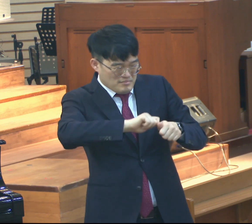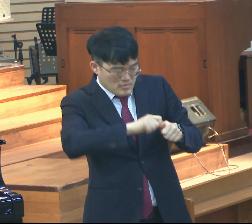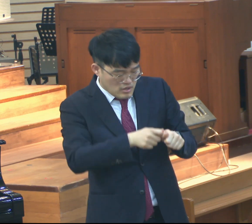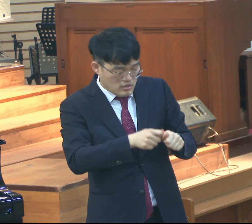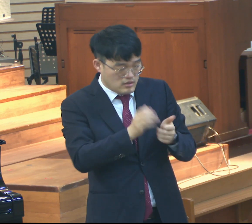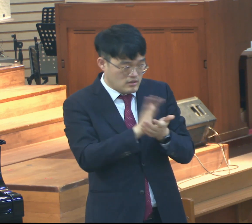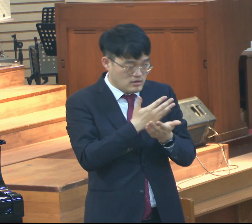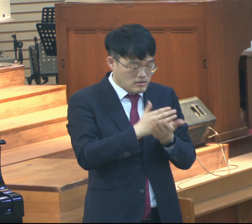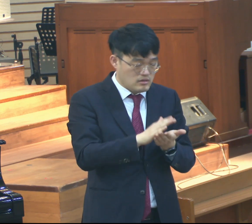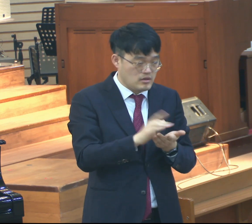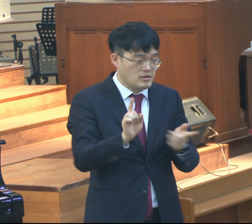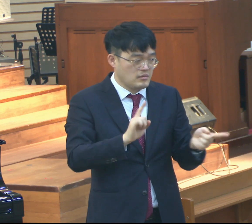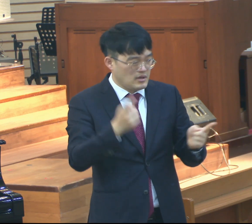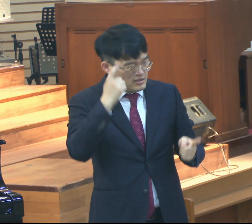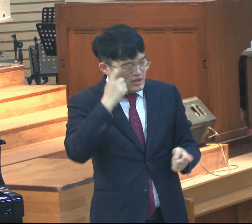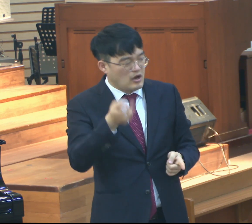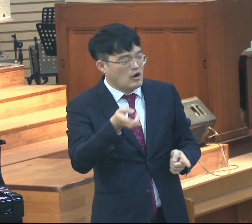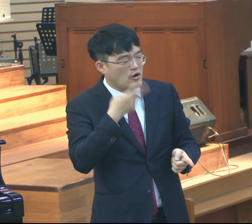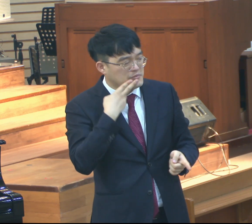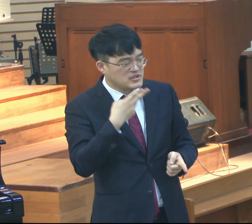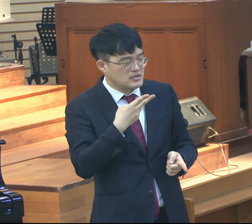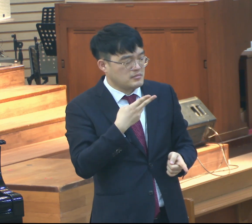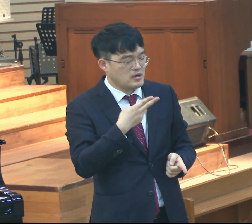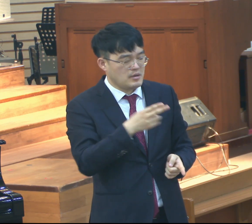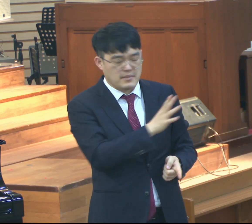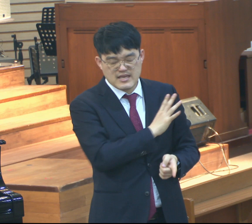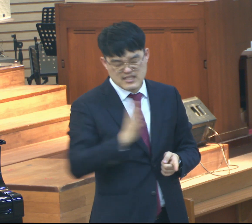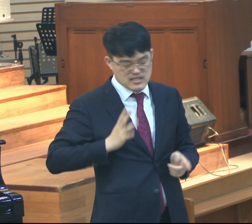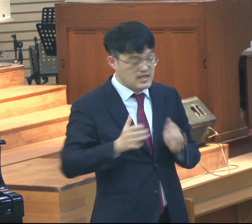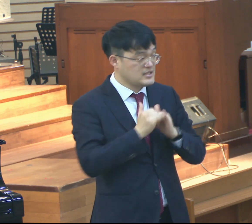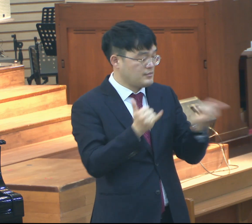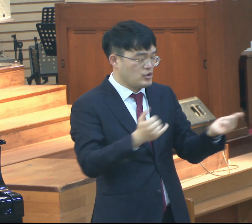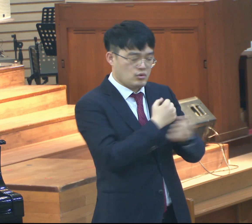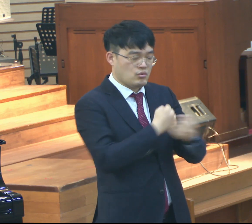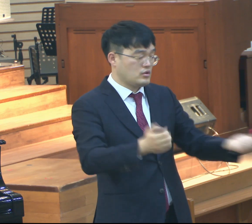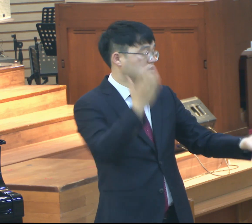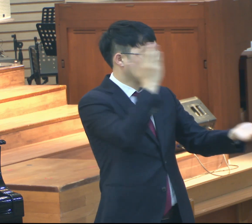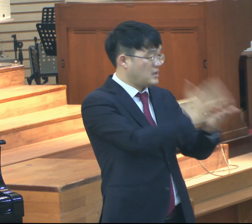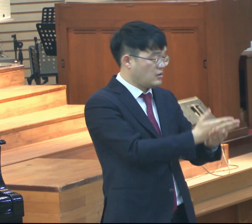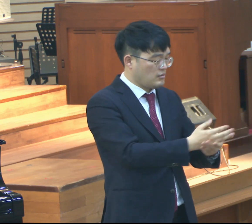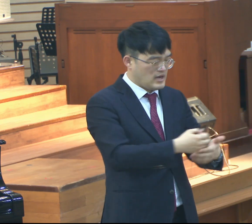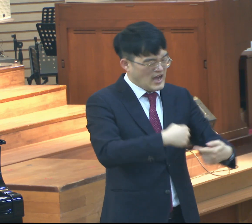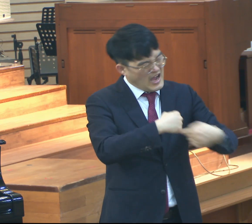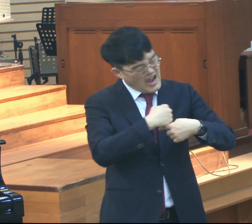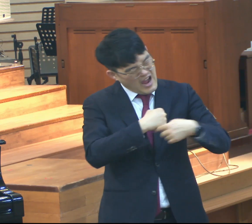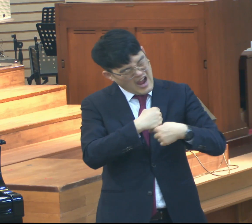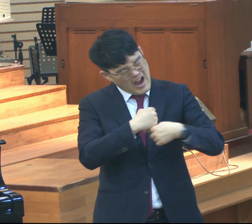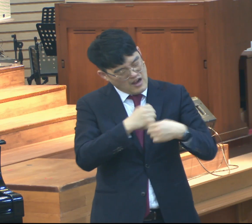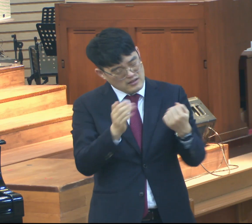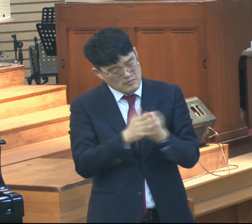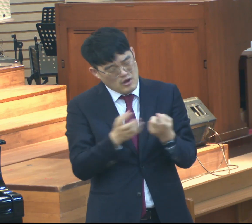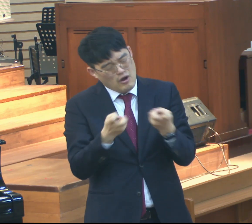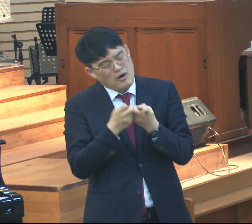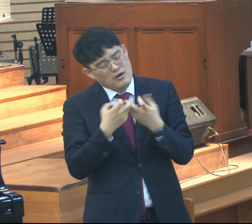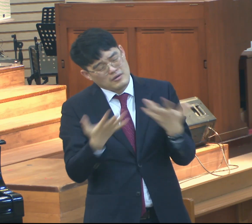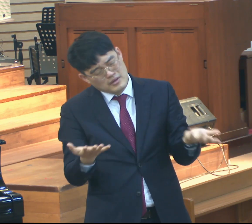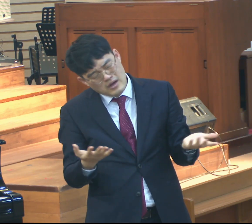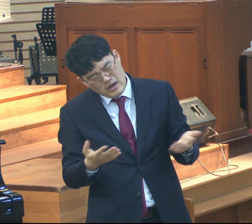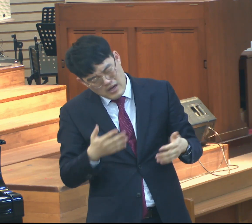배교한 이들은 용서해 주지 말고 고문을 견디지 못해서 굴복했던 그런 사람들에 대해서는